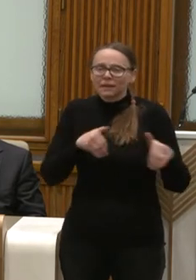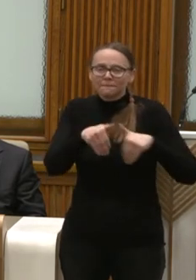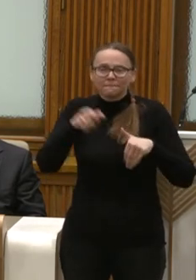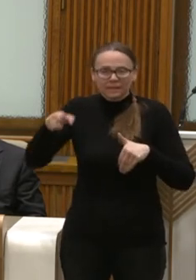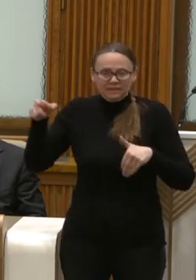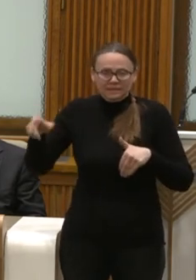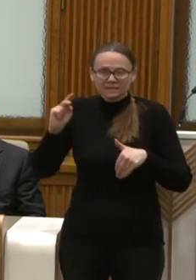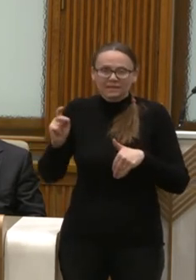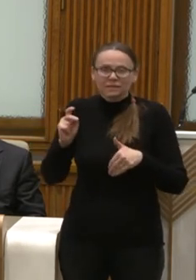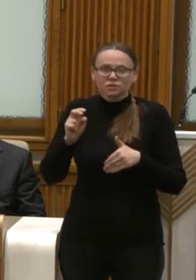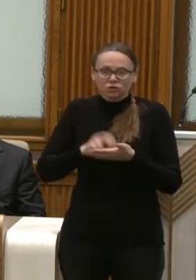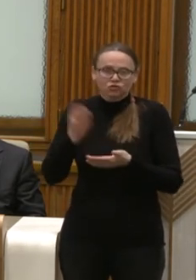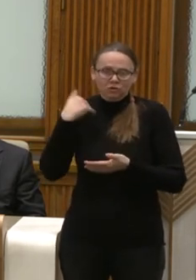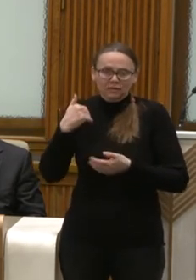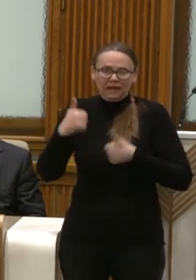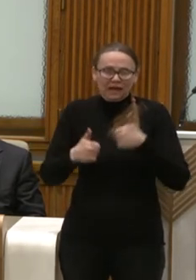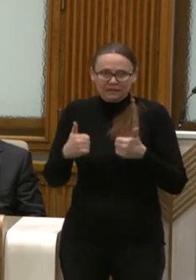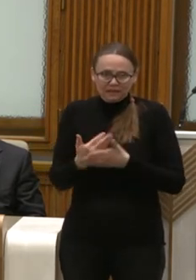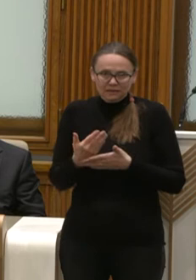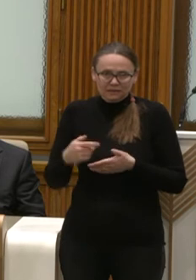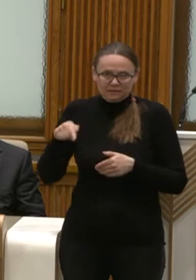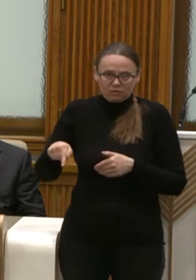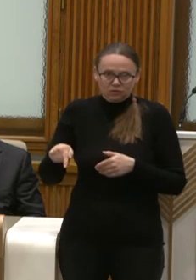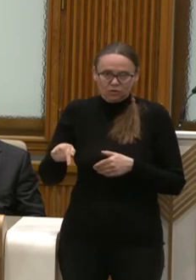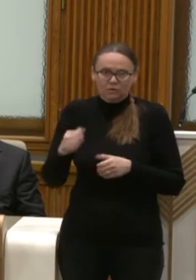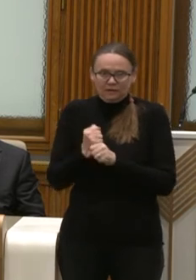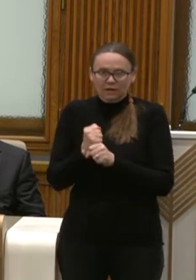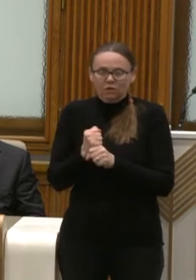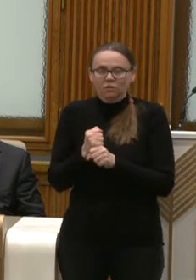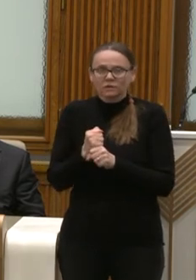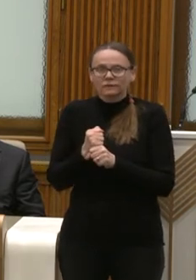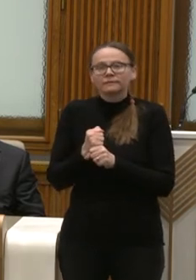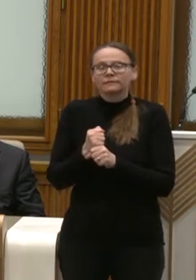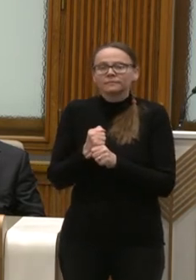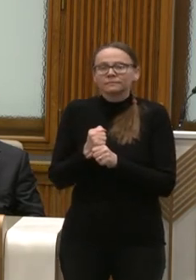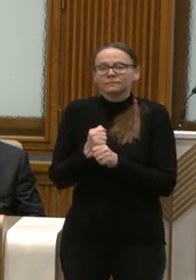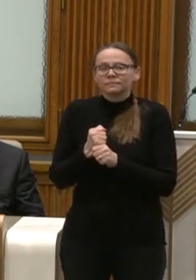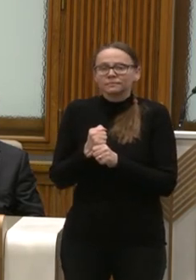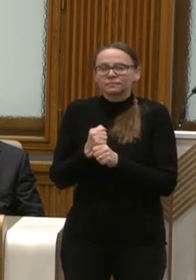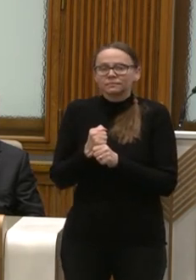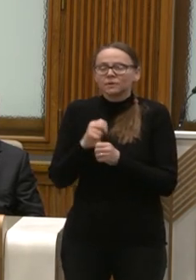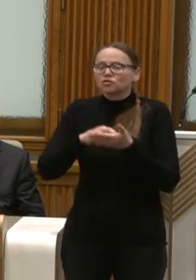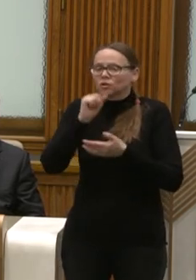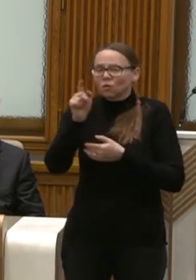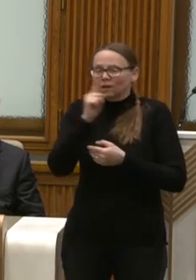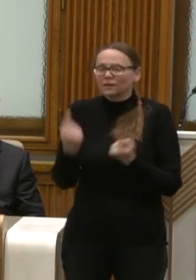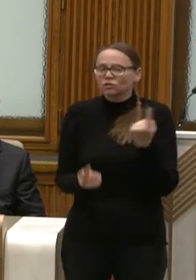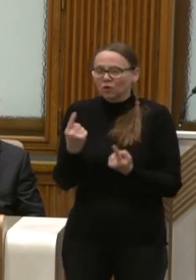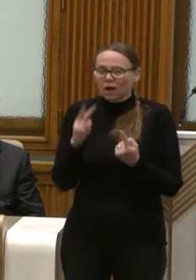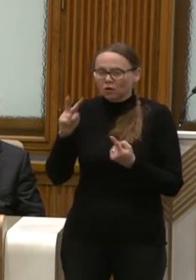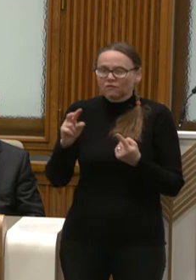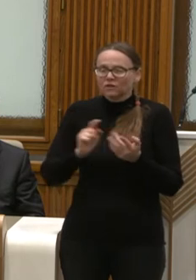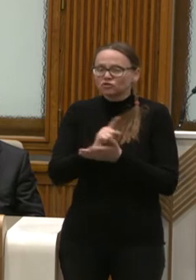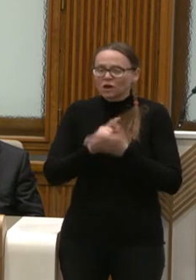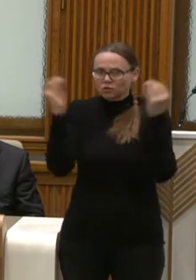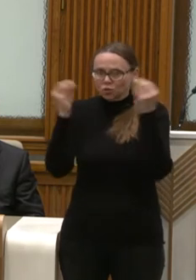ki so bili še kandidati za to in za to delo, ki se še nikoli ni dogajalo v času konstituiranja